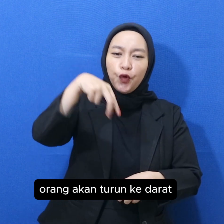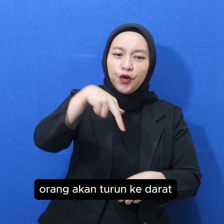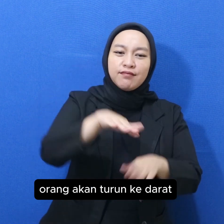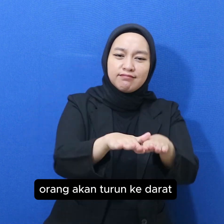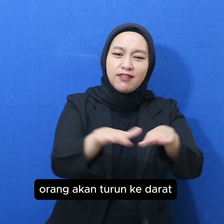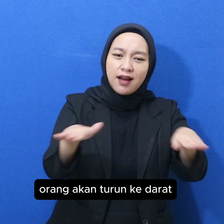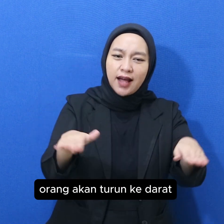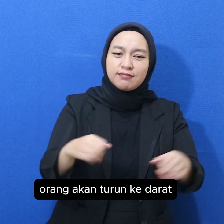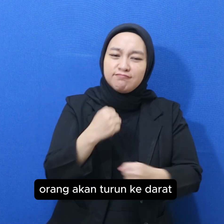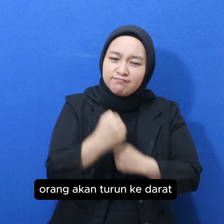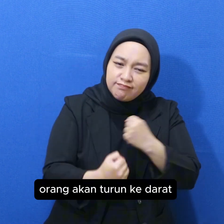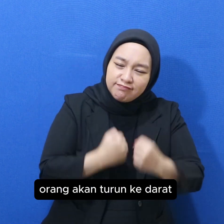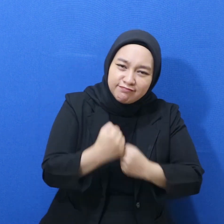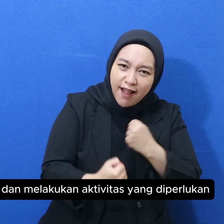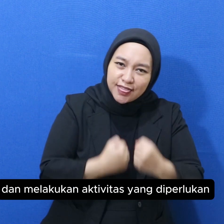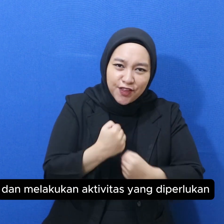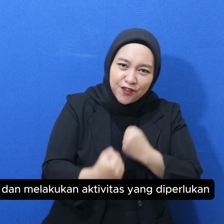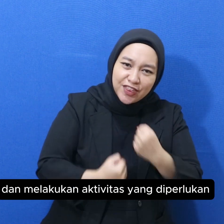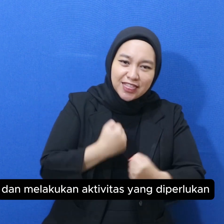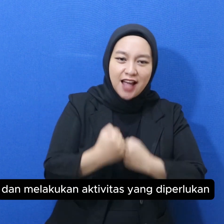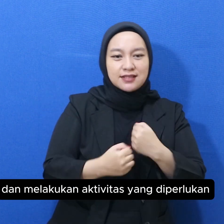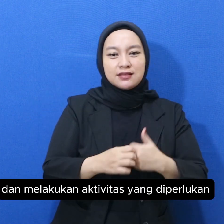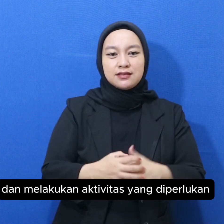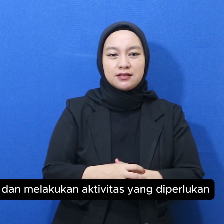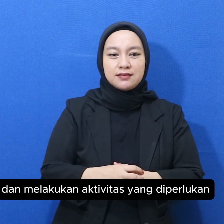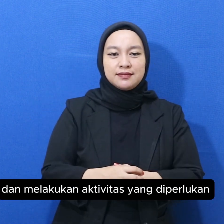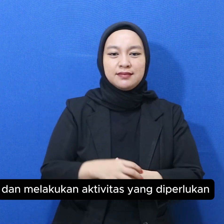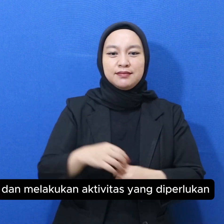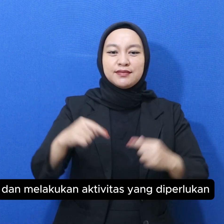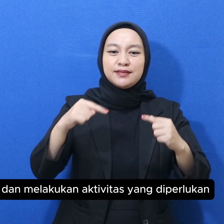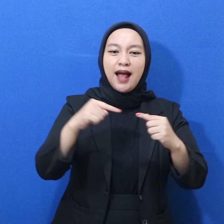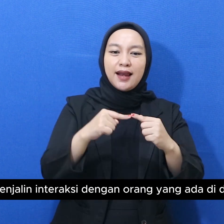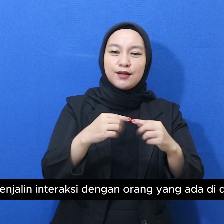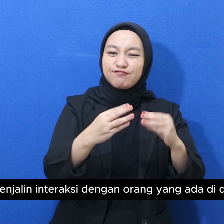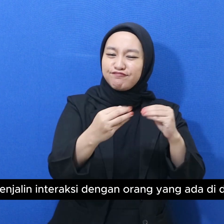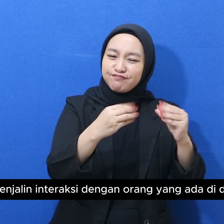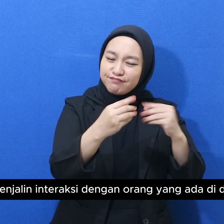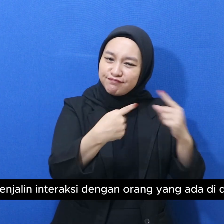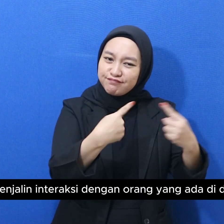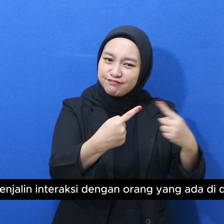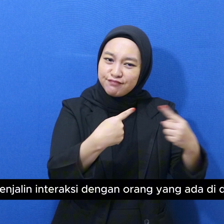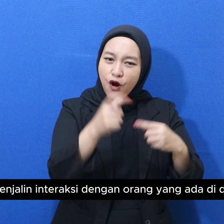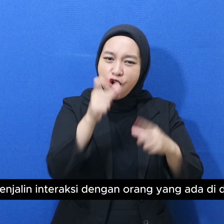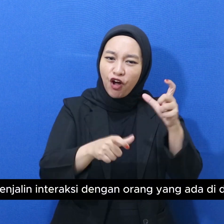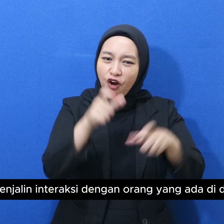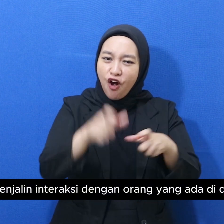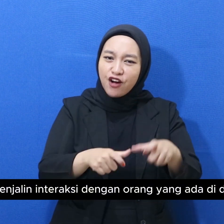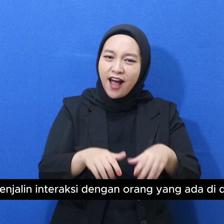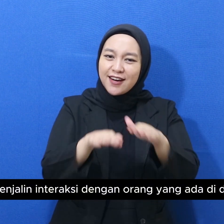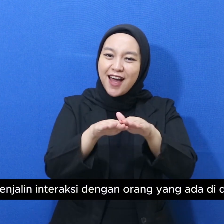darat dan melakukan aktivitas yang diperlukan. Juga menjalin interaksi dengan orang yang ada di